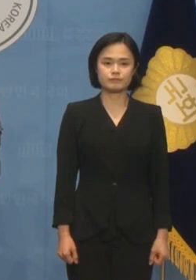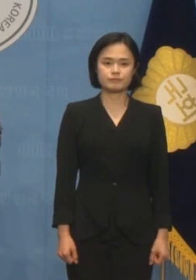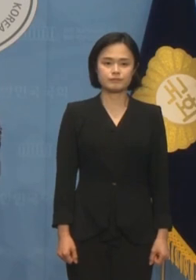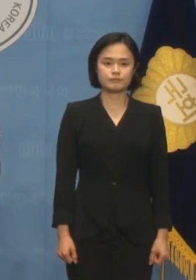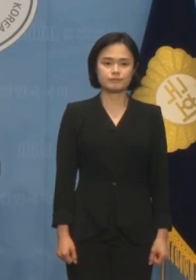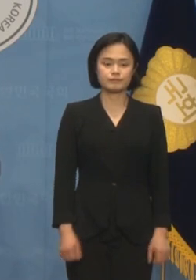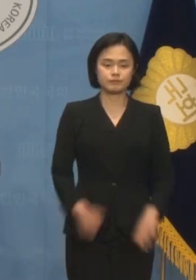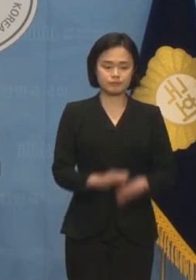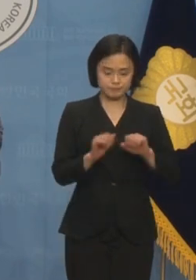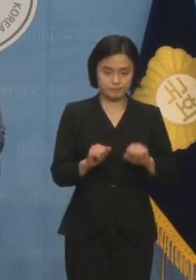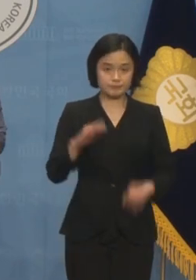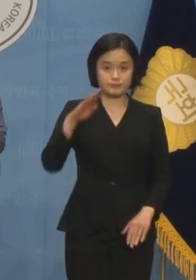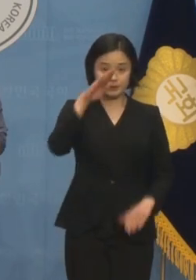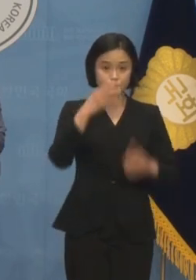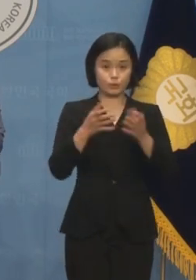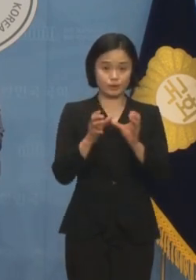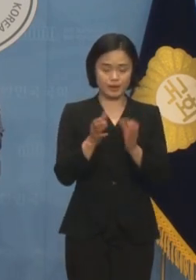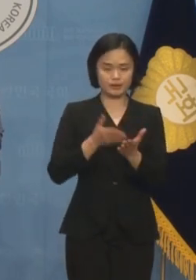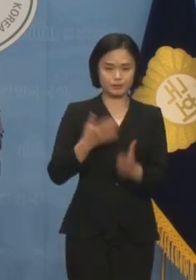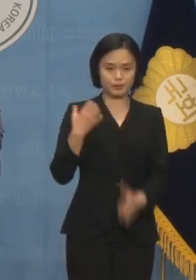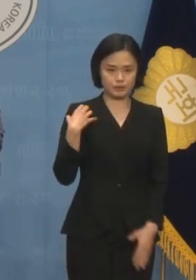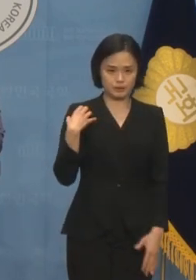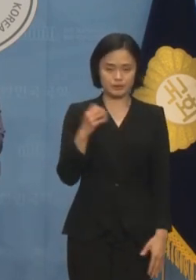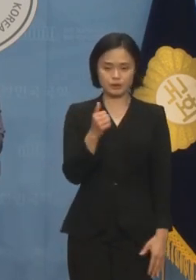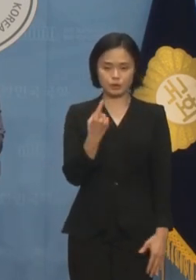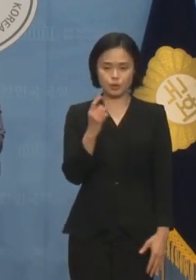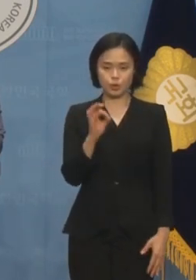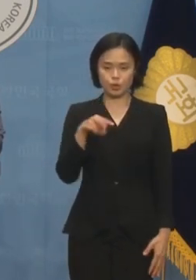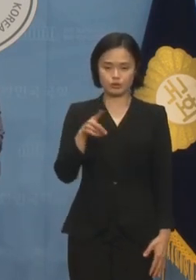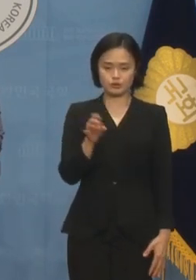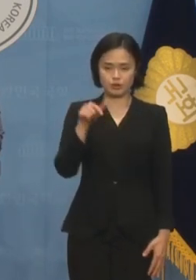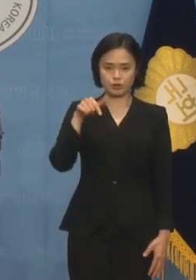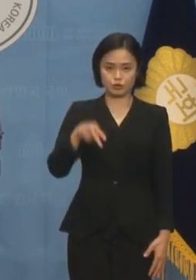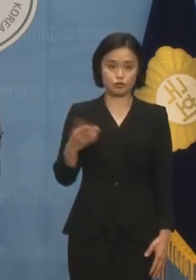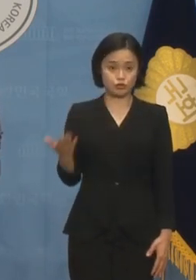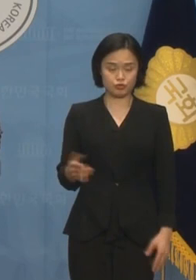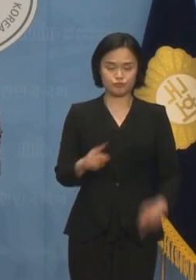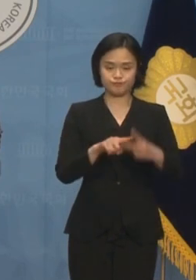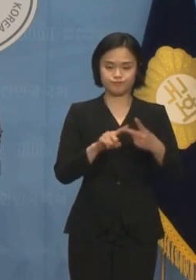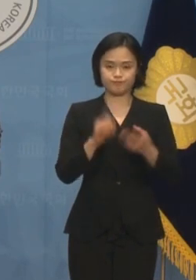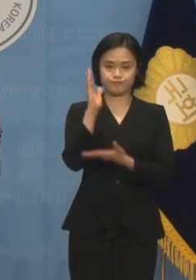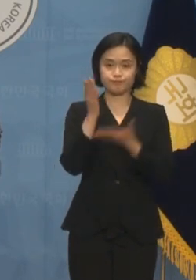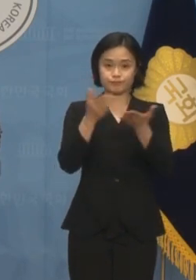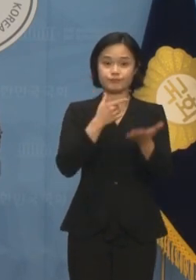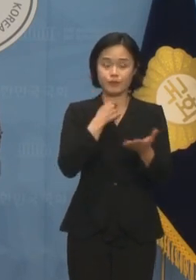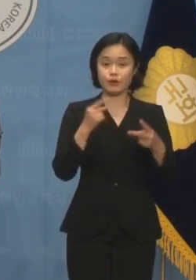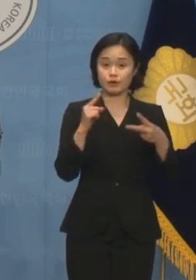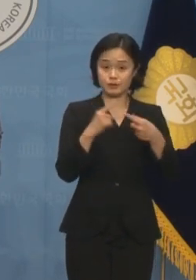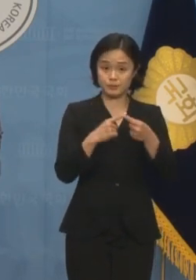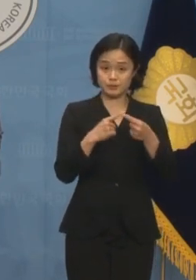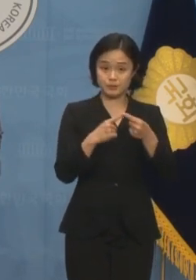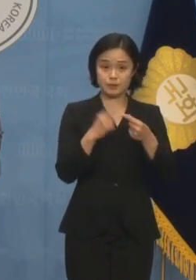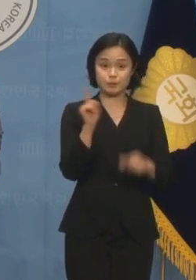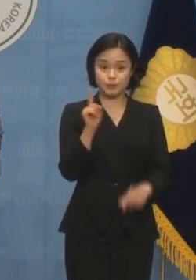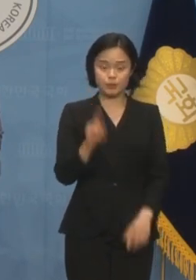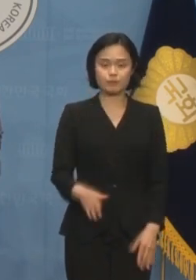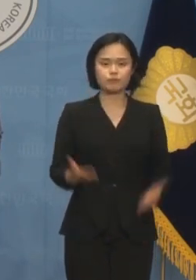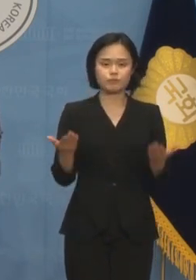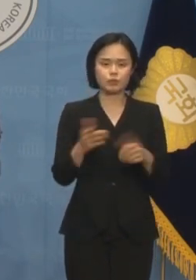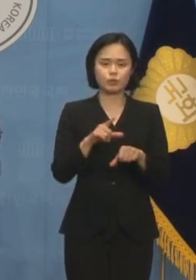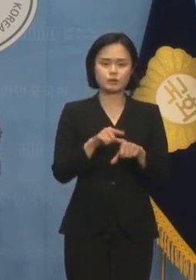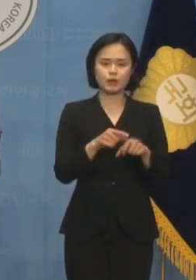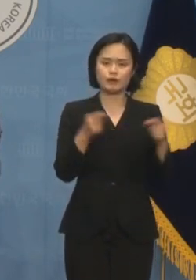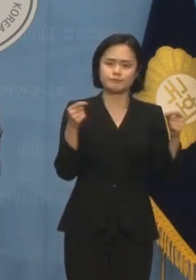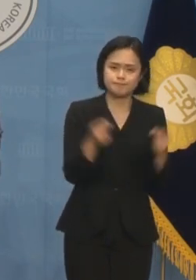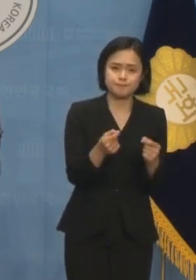예, 진보당 대변인 홍성규입니다. 오후 브리핑 두 건 드리겠습니다. 첫 번째입니다. 노동시간 단축을 위한 우리